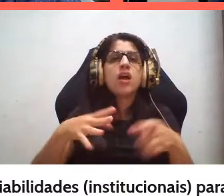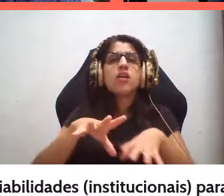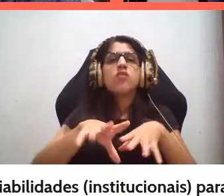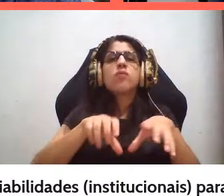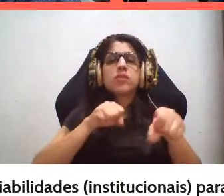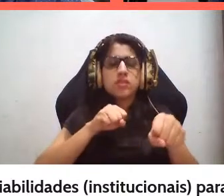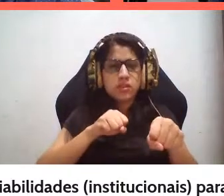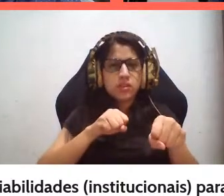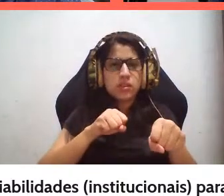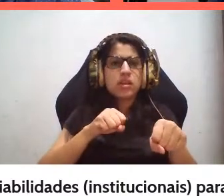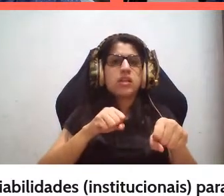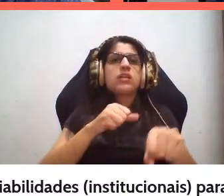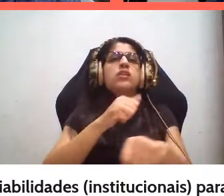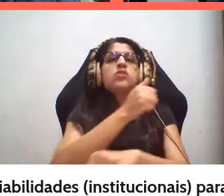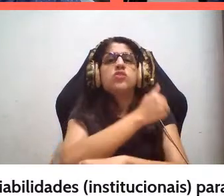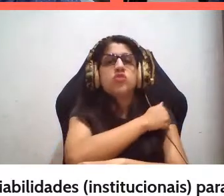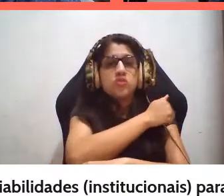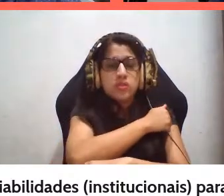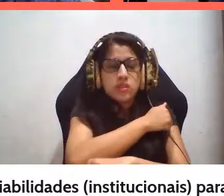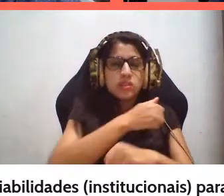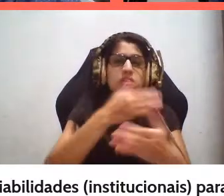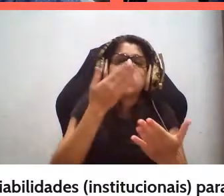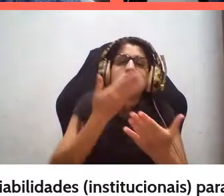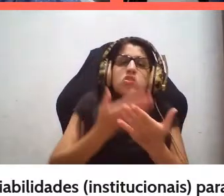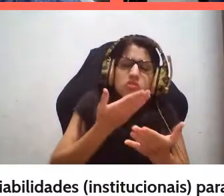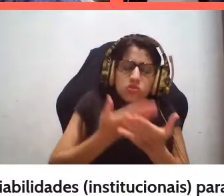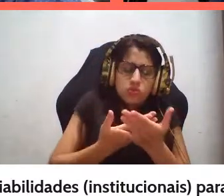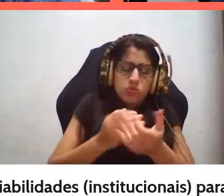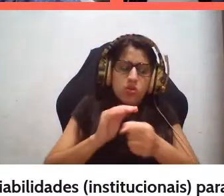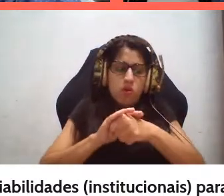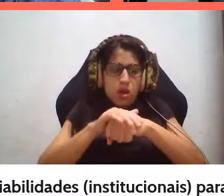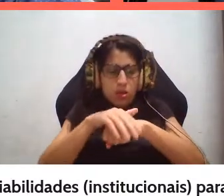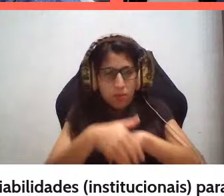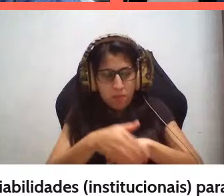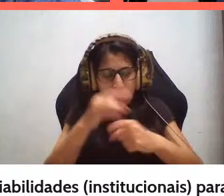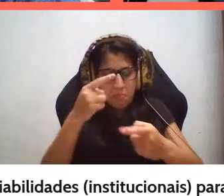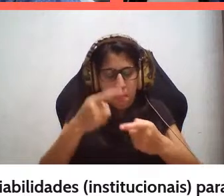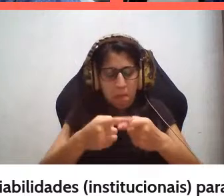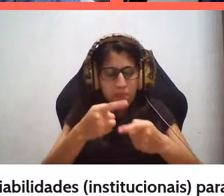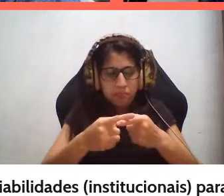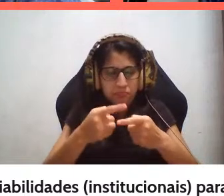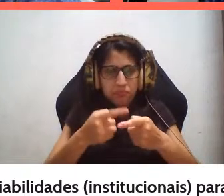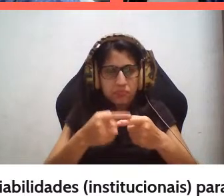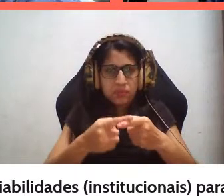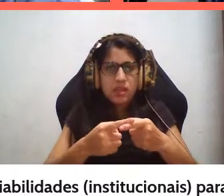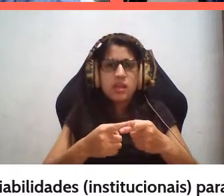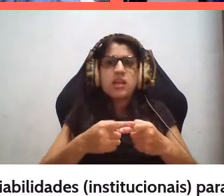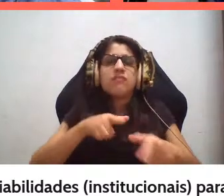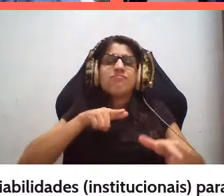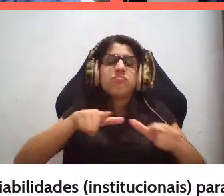que estudam à noite porque trabalham todo dia, né? Professora do DHP.